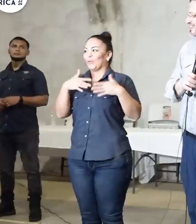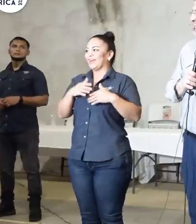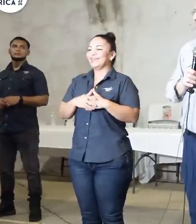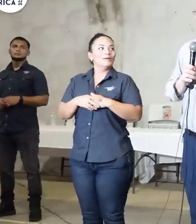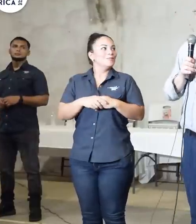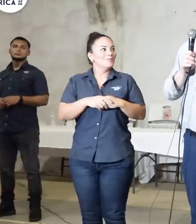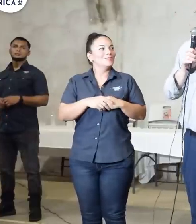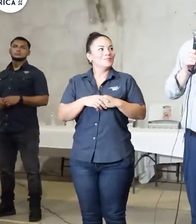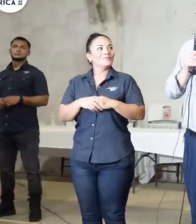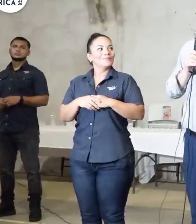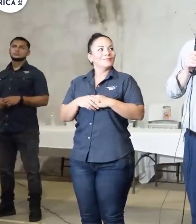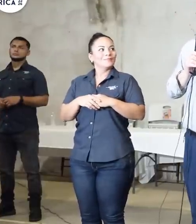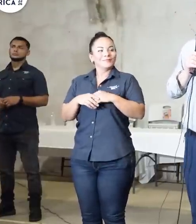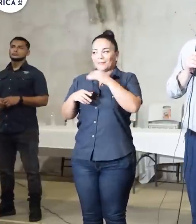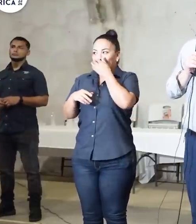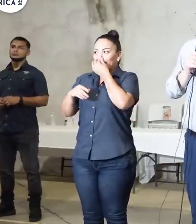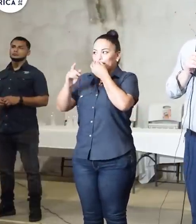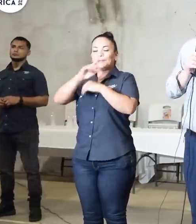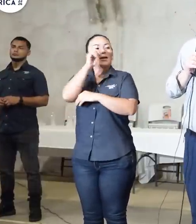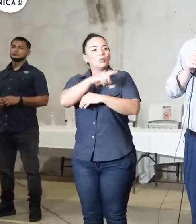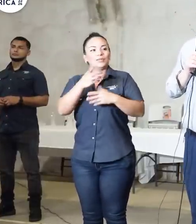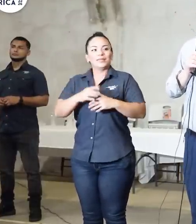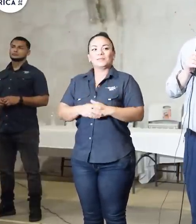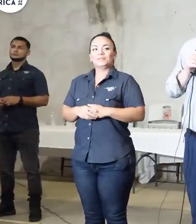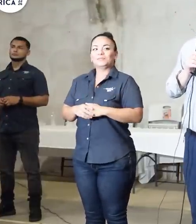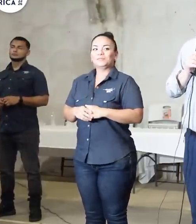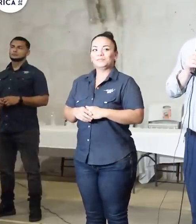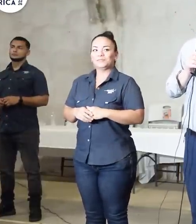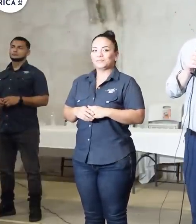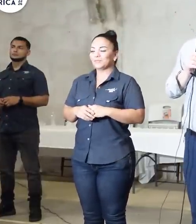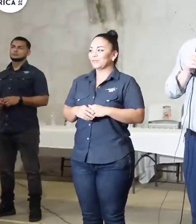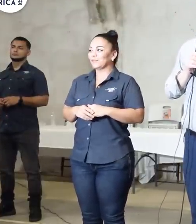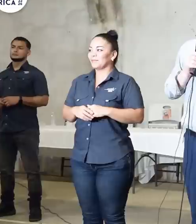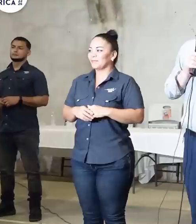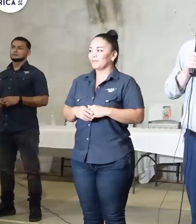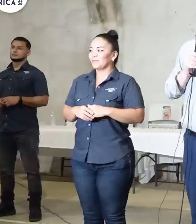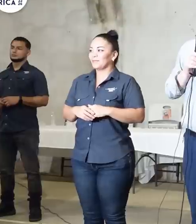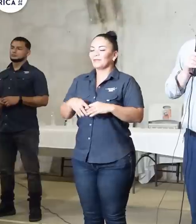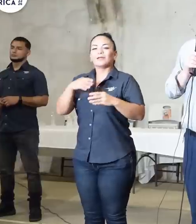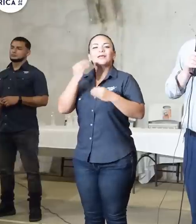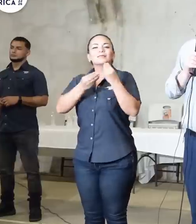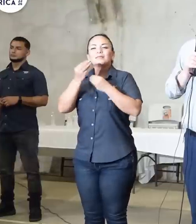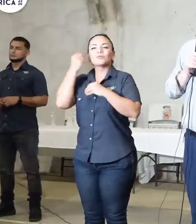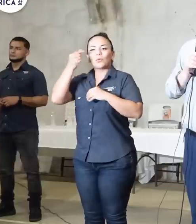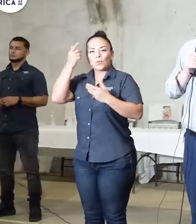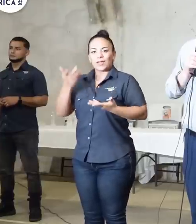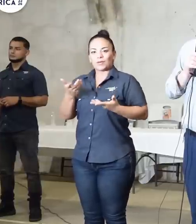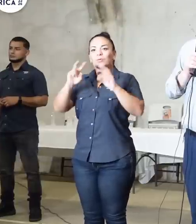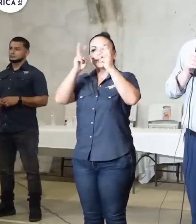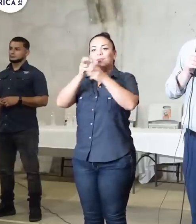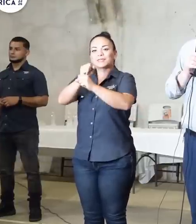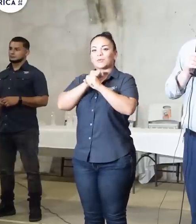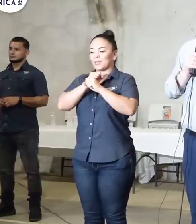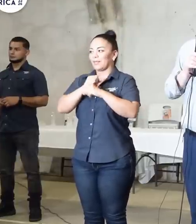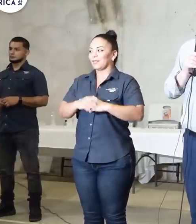rendido el tiempo? La pregunta concreta es, ¿qué está haciendo el gobierno en tema de